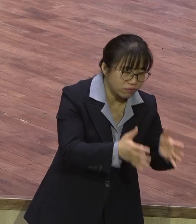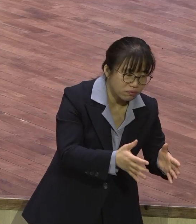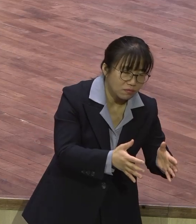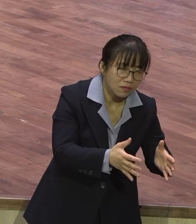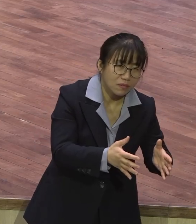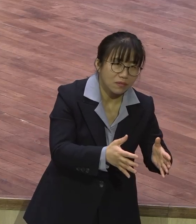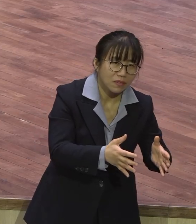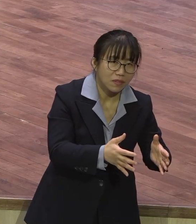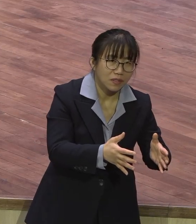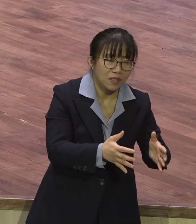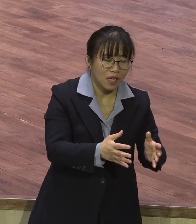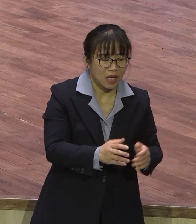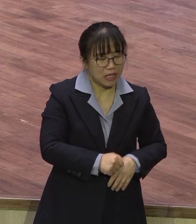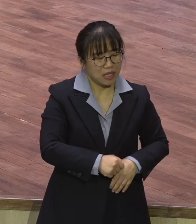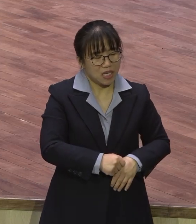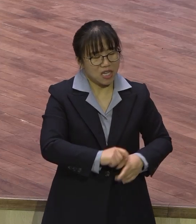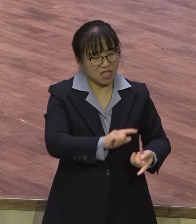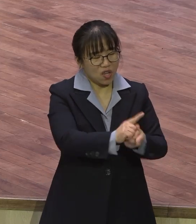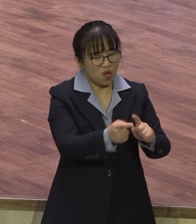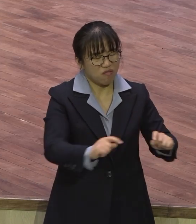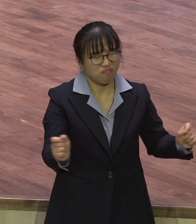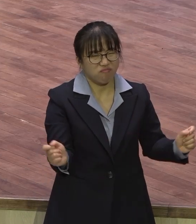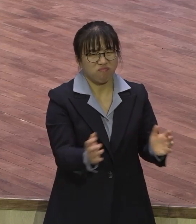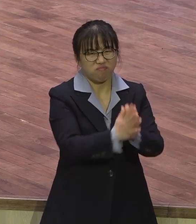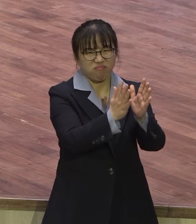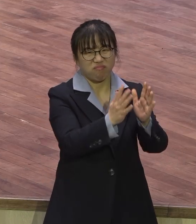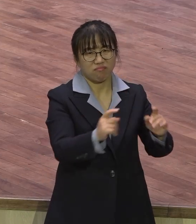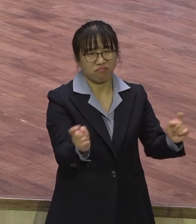식이하고 질투하고 분노하고 싸워 분쟁하고 따지고